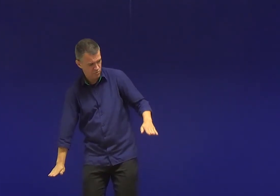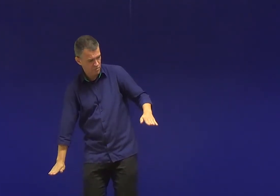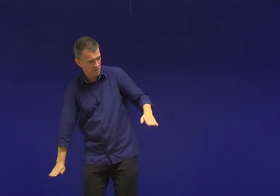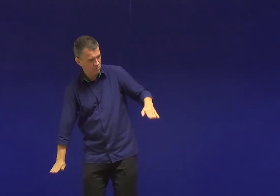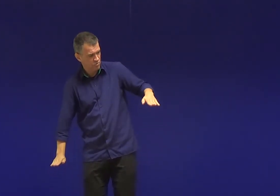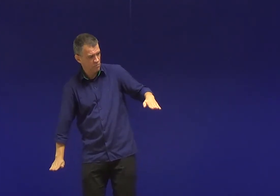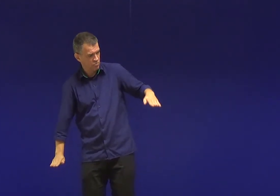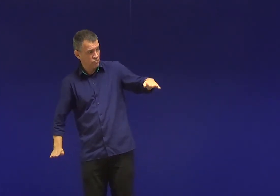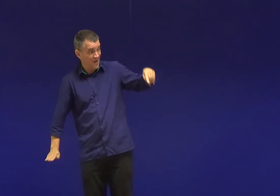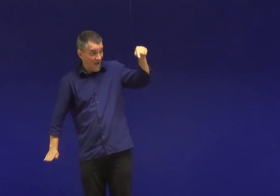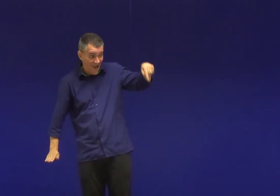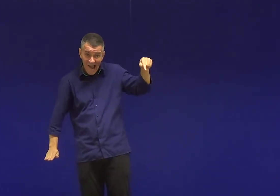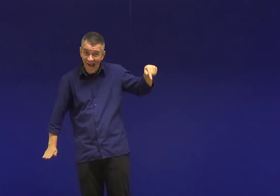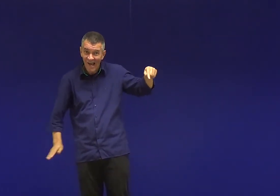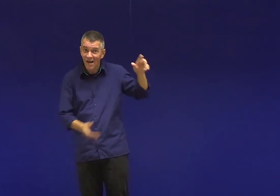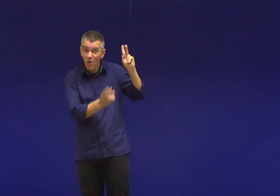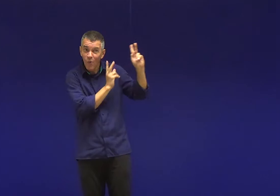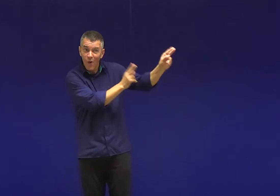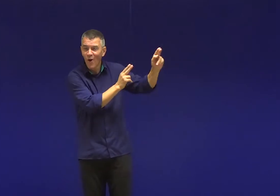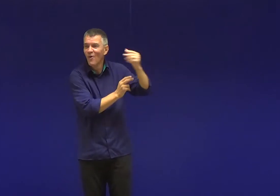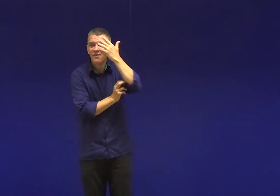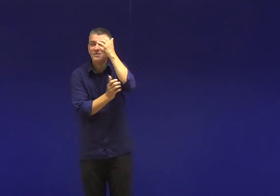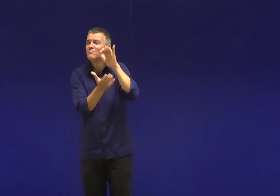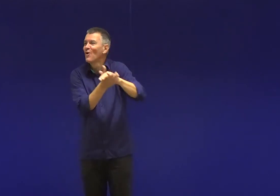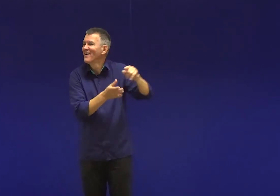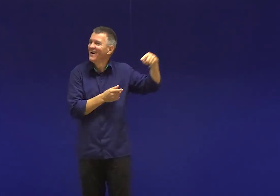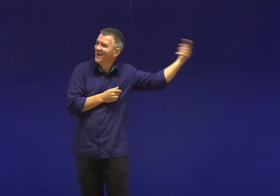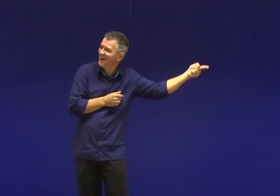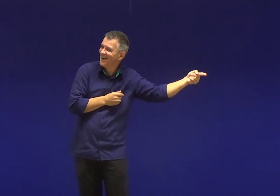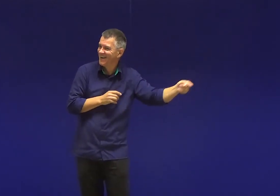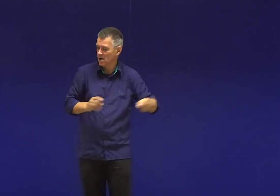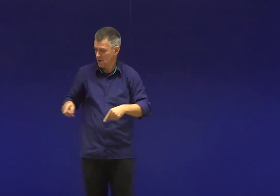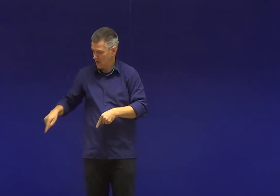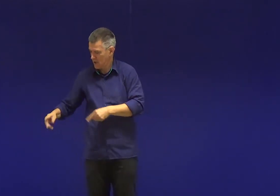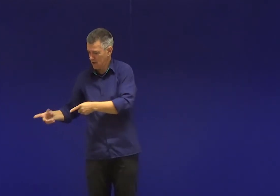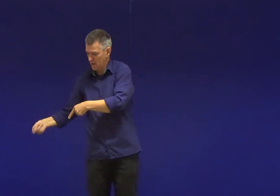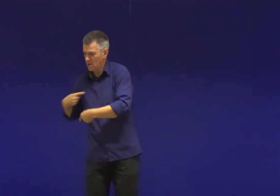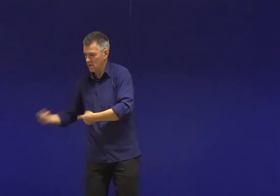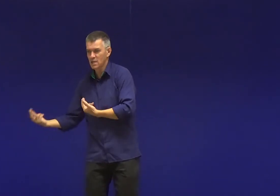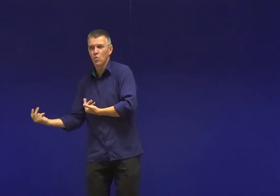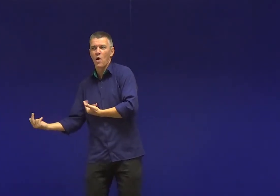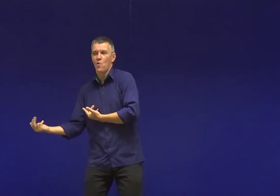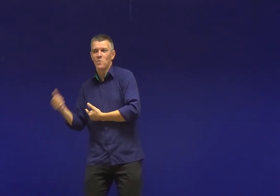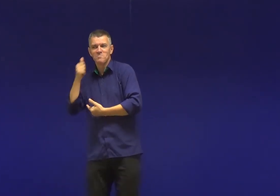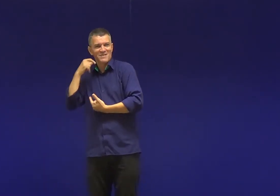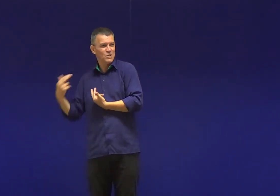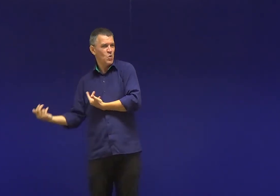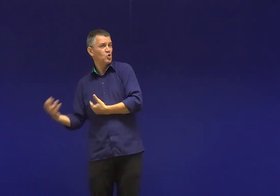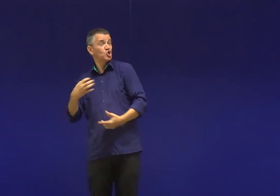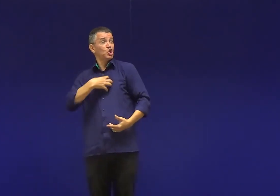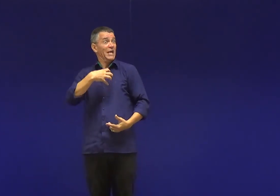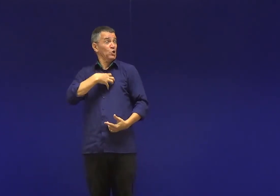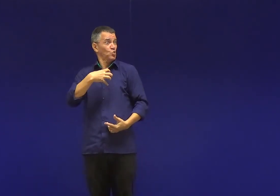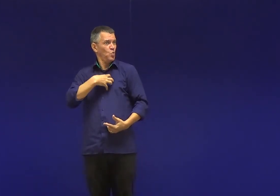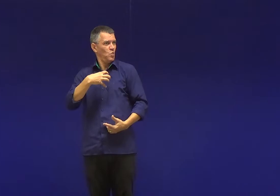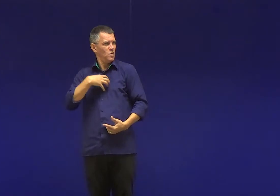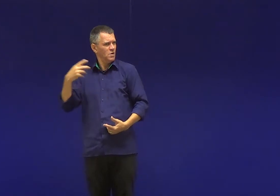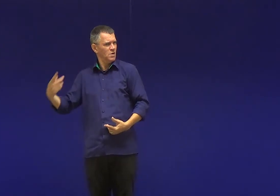As duas têm nem tanta diferença de idade, mas a minha filha mais velha parece mais a minha esposa. E a minha filha mais